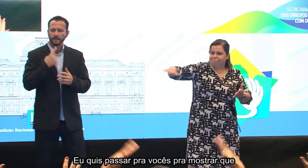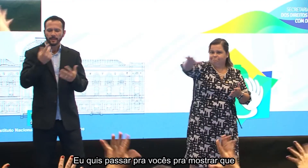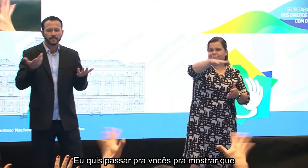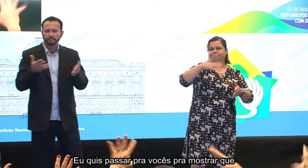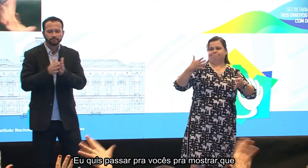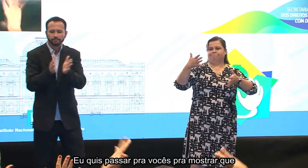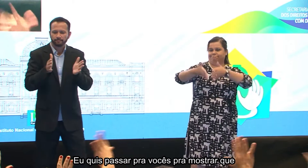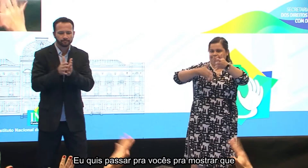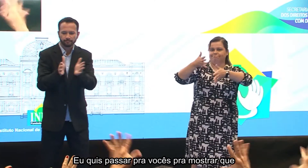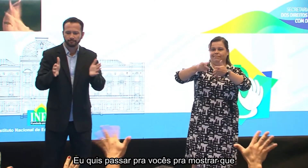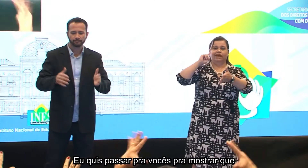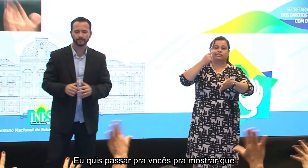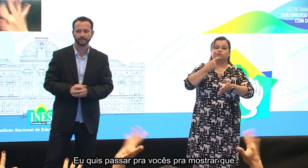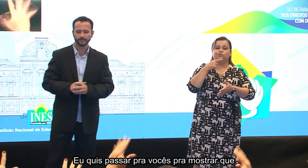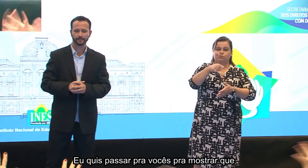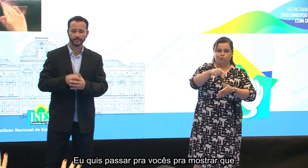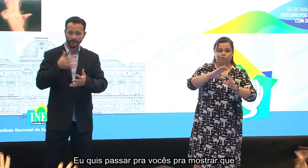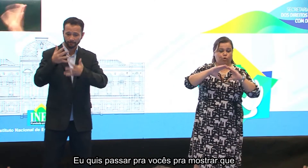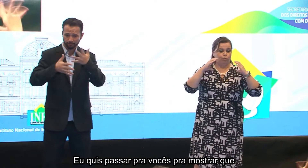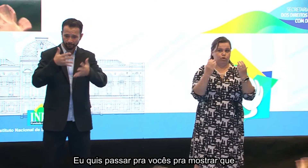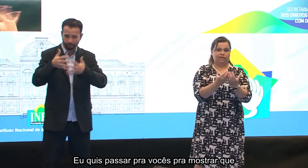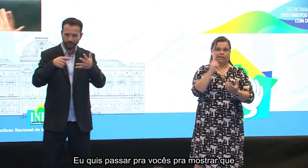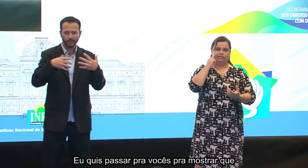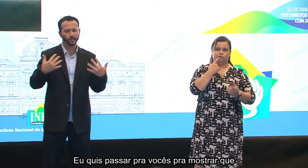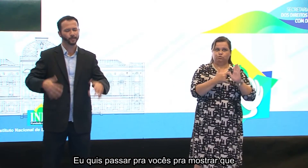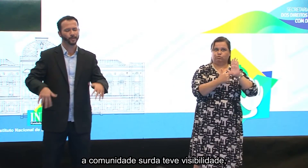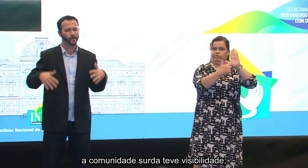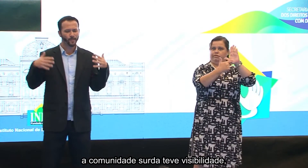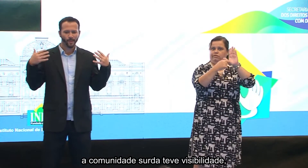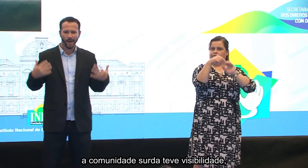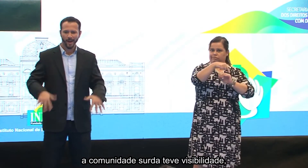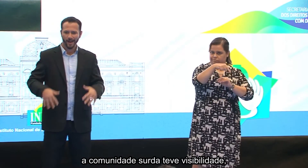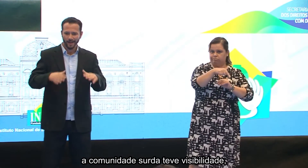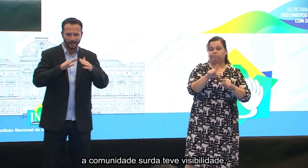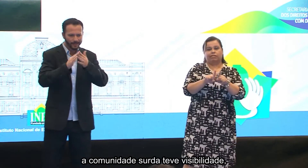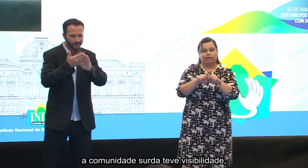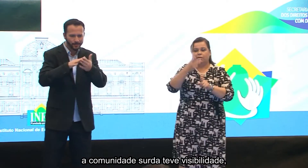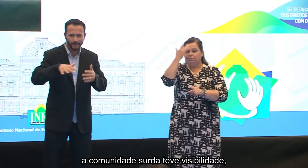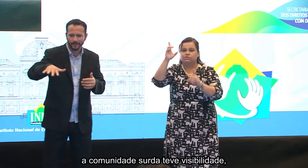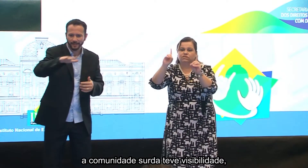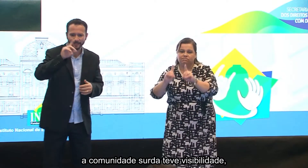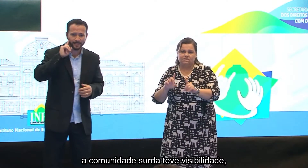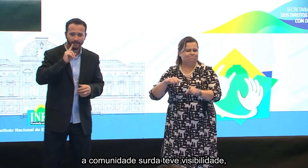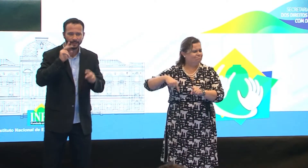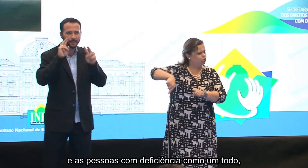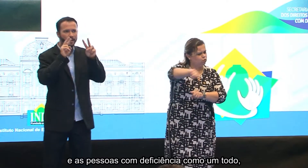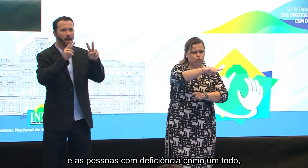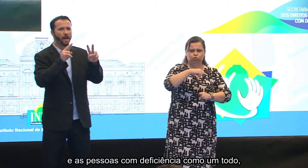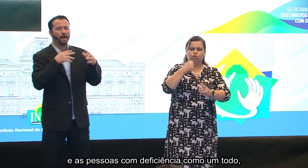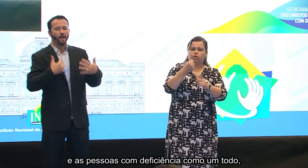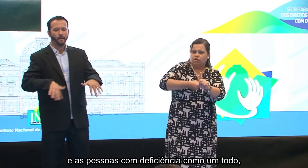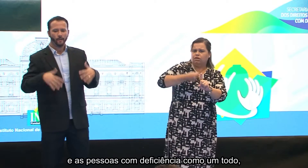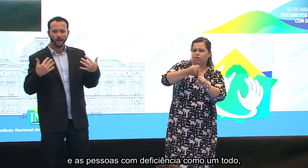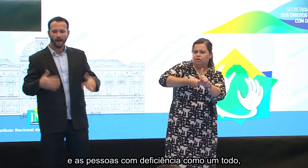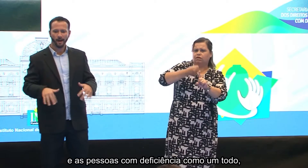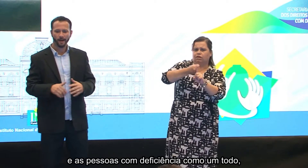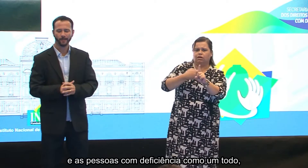E eu quis passar para vocês para mostrar que a comunidade surda teve visibilidade e as pessoas com deficiência